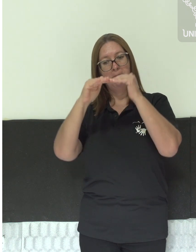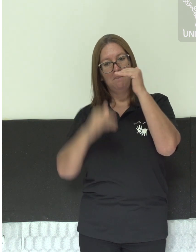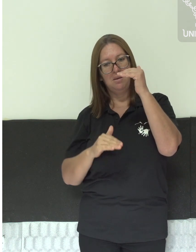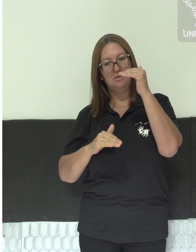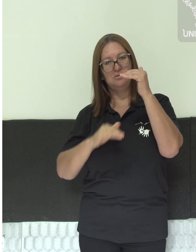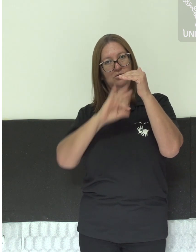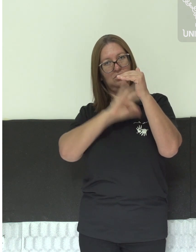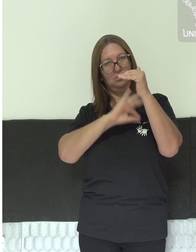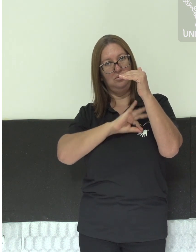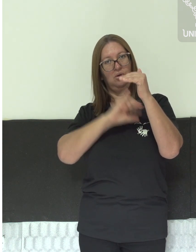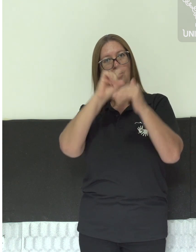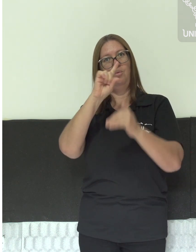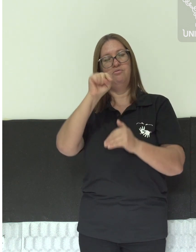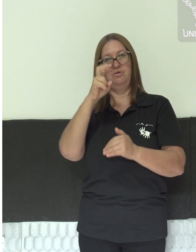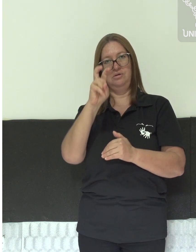salário e meio,